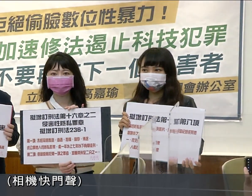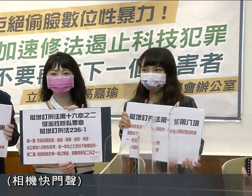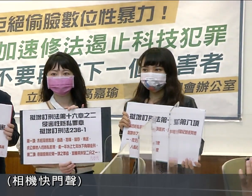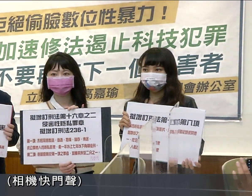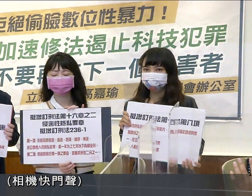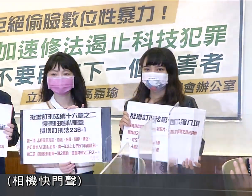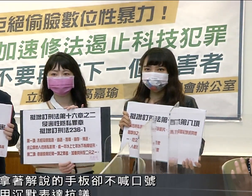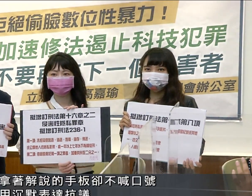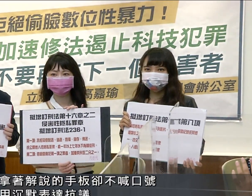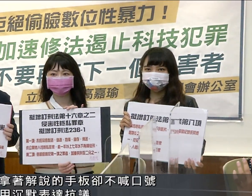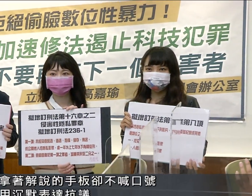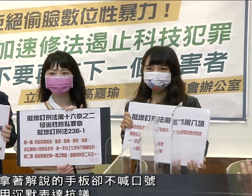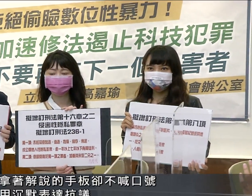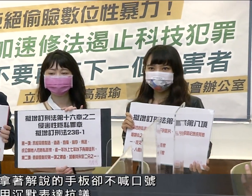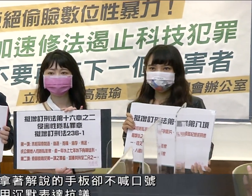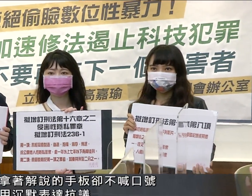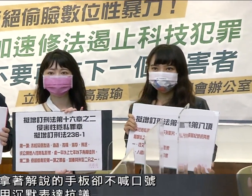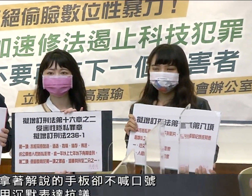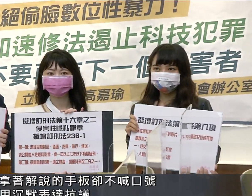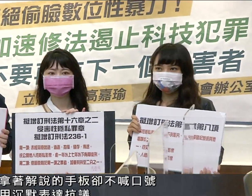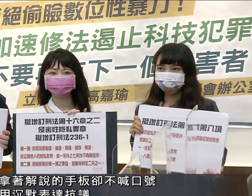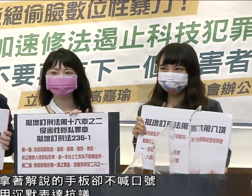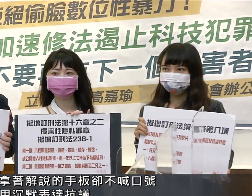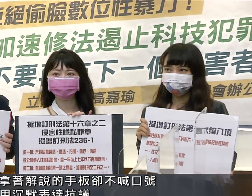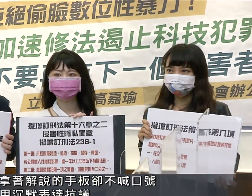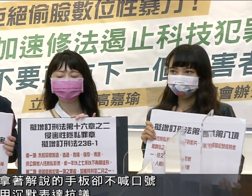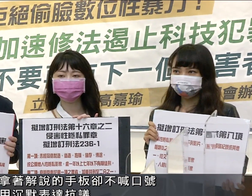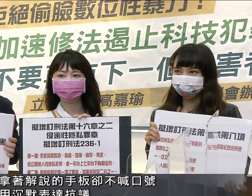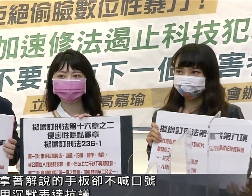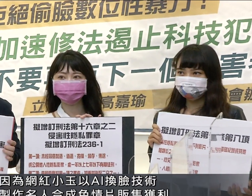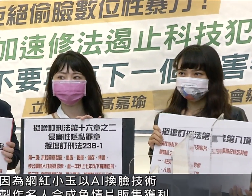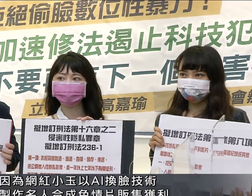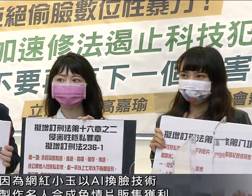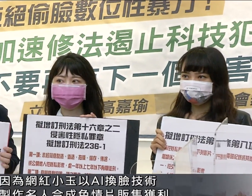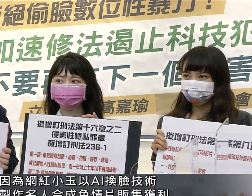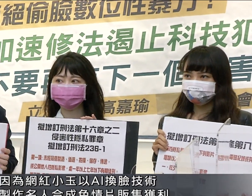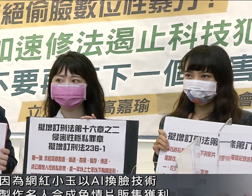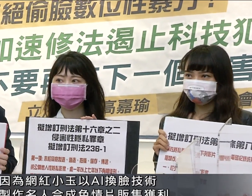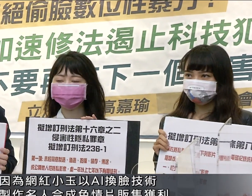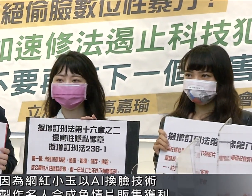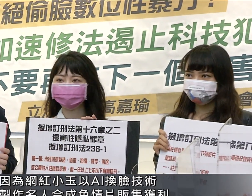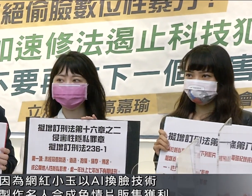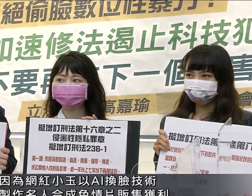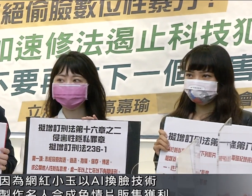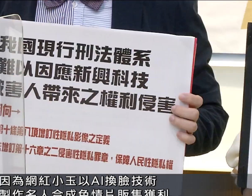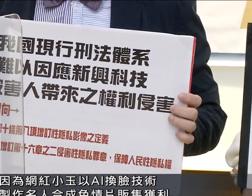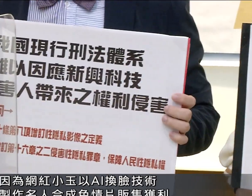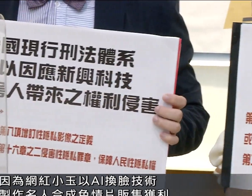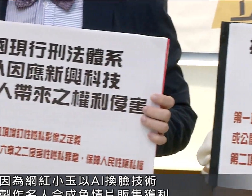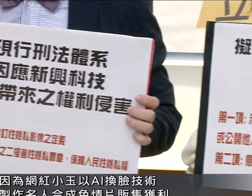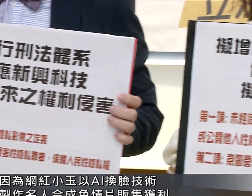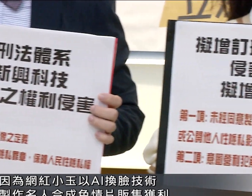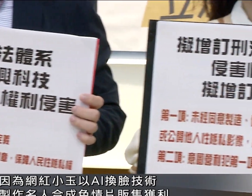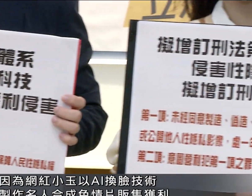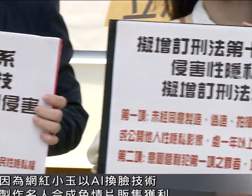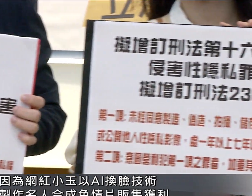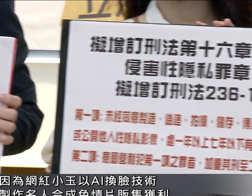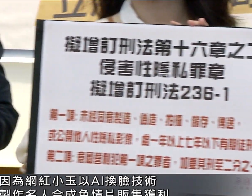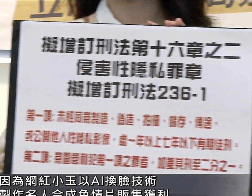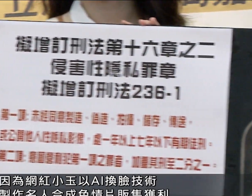拿着解说的手板，却不喊口号，用沉默表达抗议。因为网红小玉以 AI 换脸技术制作名人合成